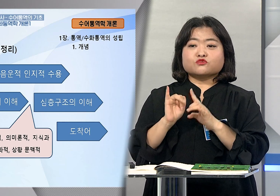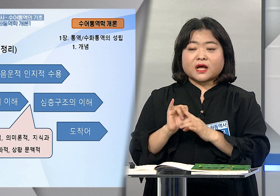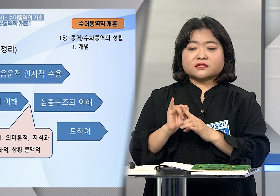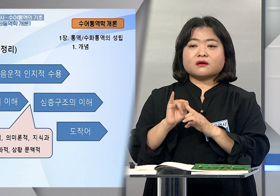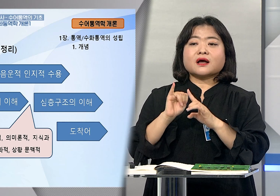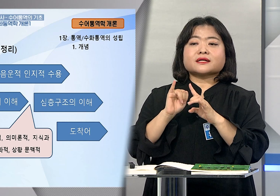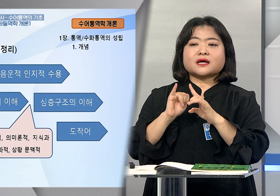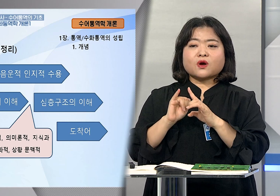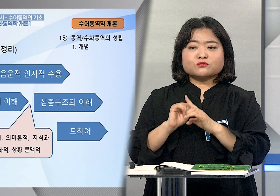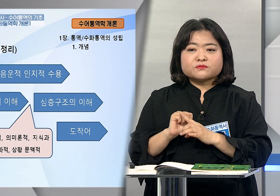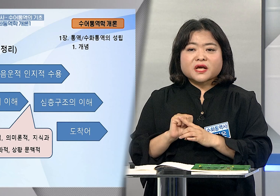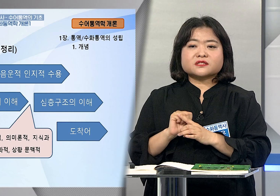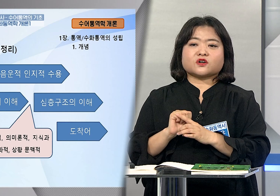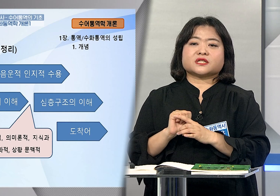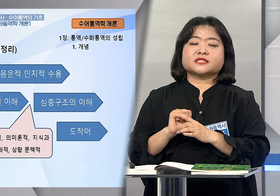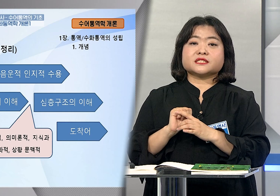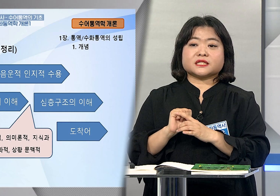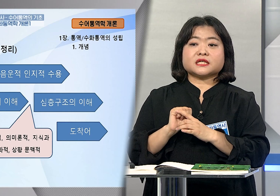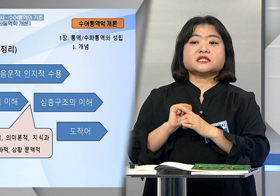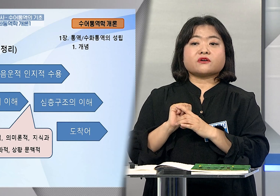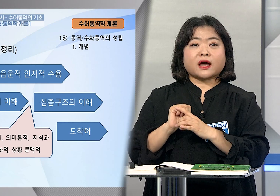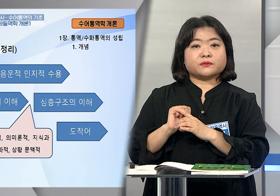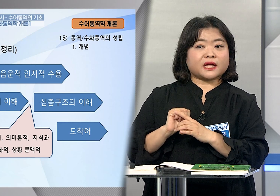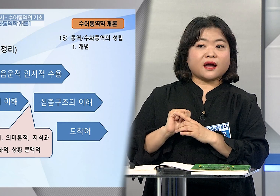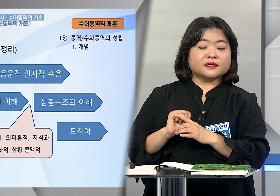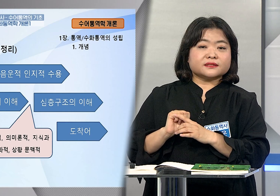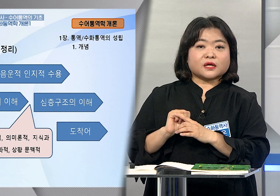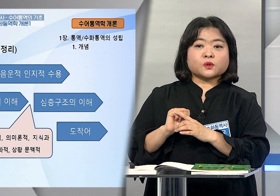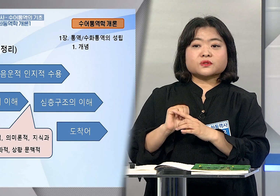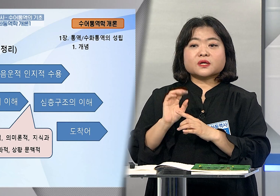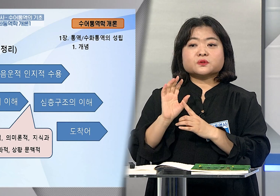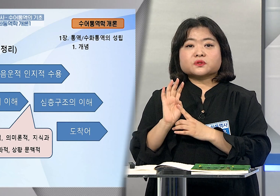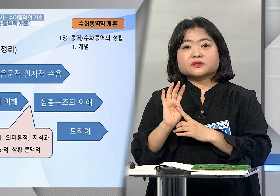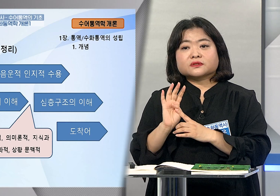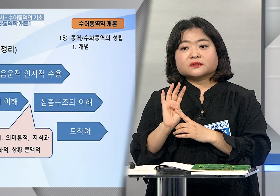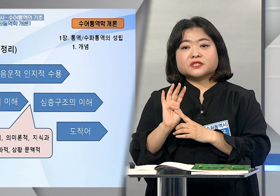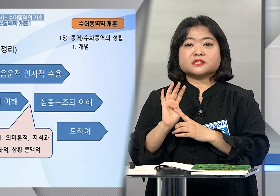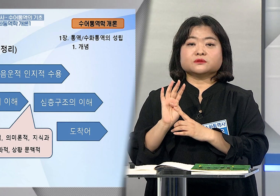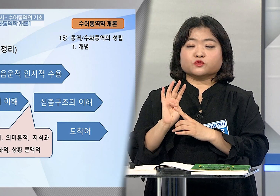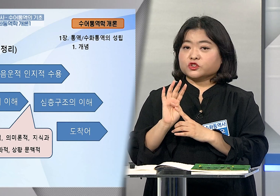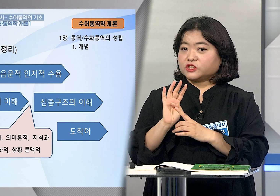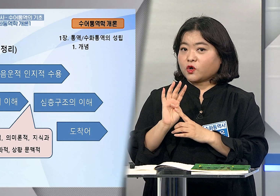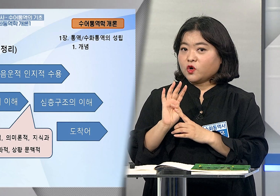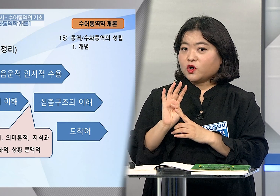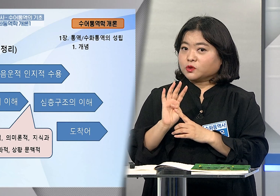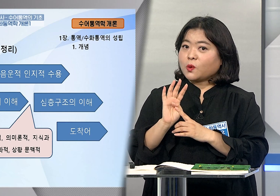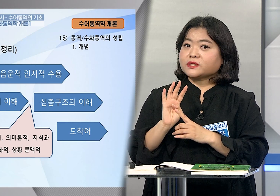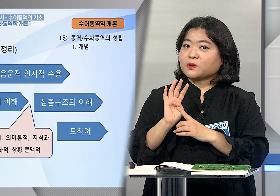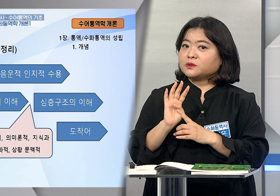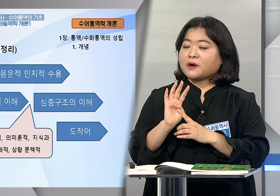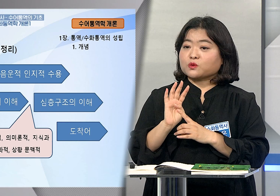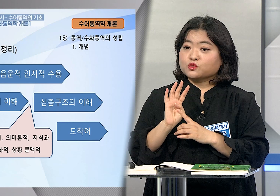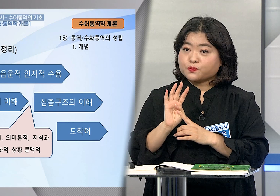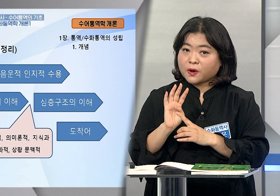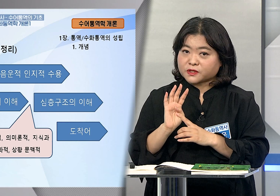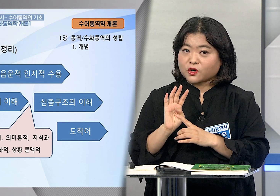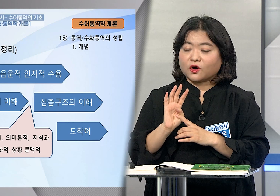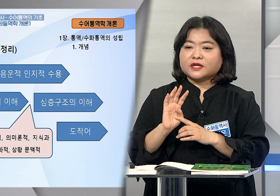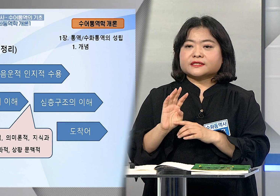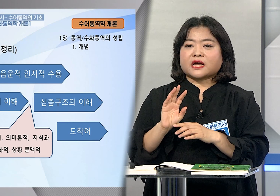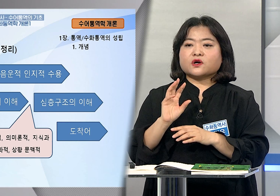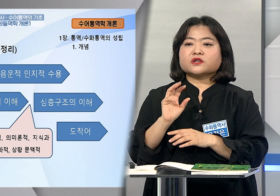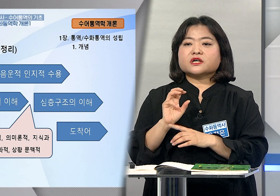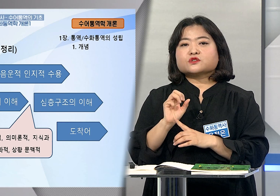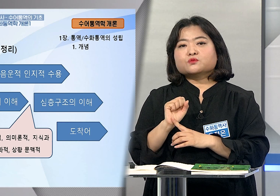연합과 문화적, 상황 문맥적인 지식이 있어야 합니다. 자, 통사론적 지식은 무엇이죠? 통사론은 바로